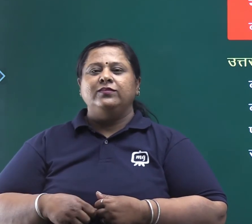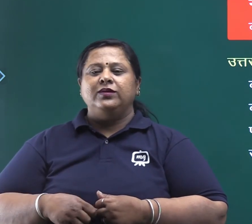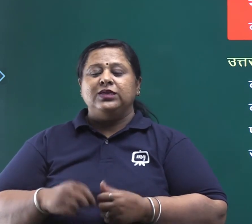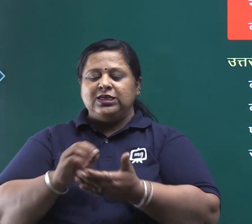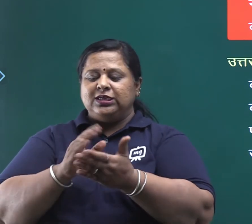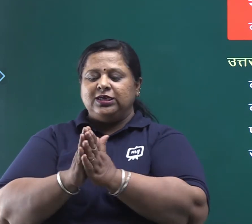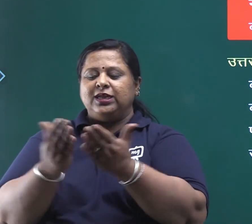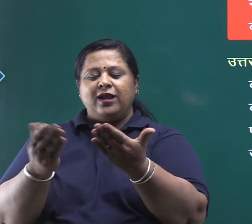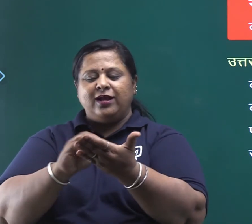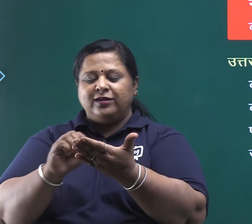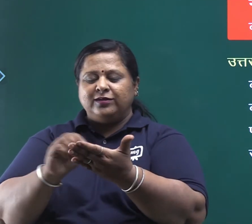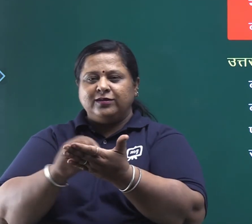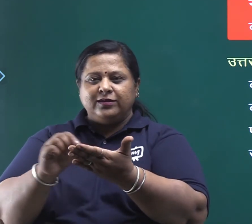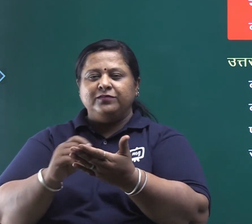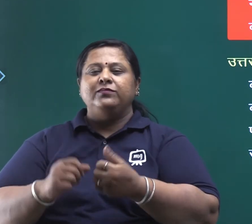चिट्ठियाँ